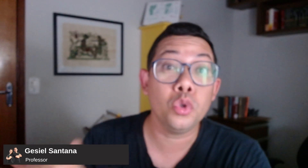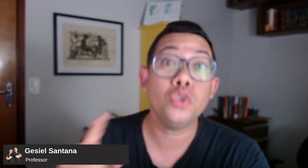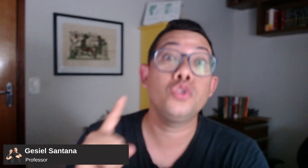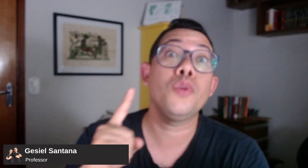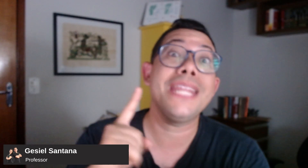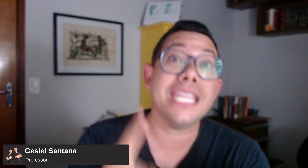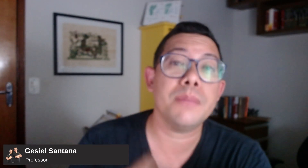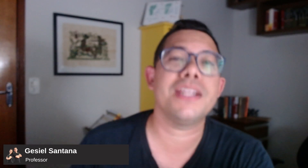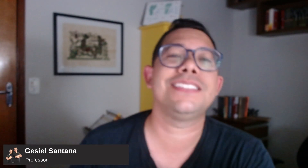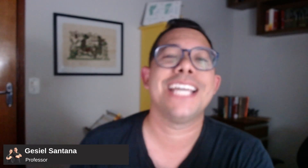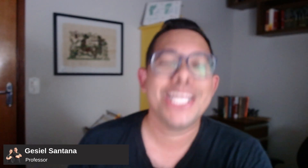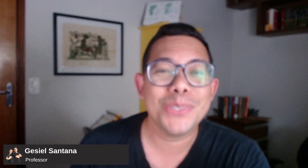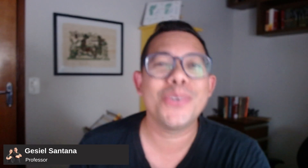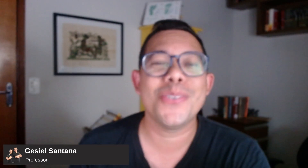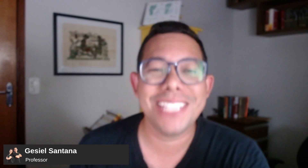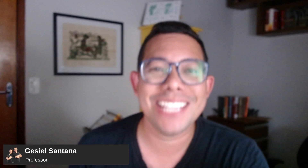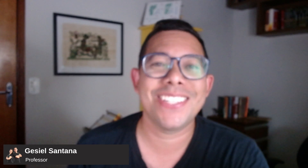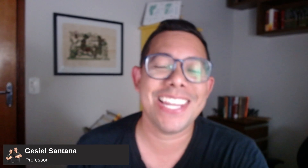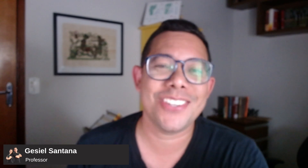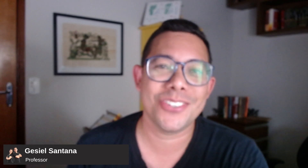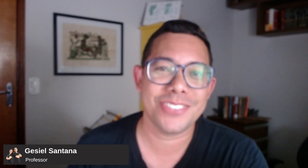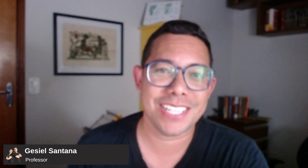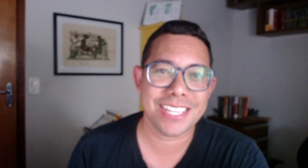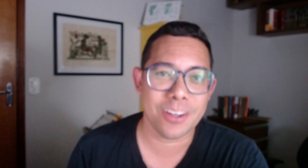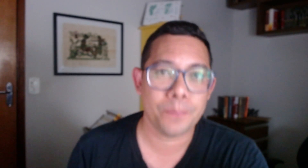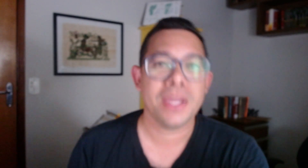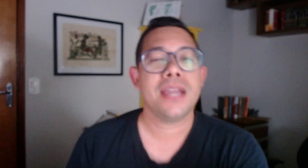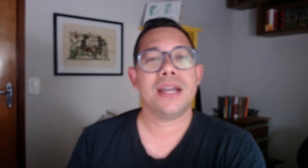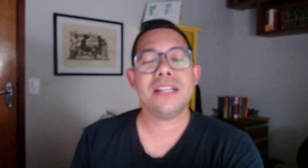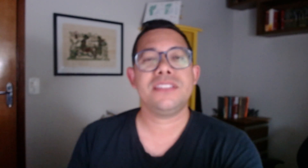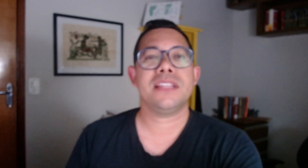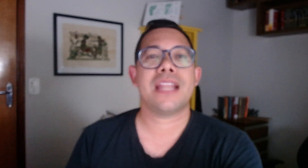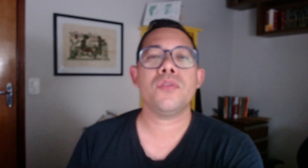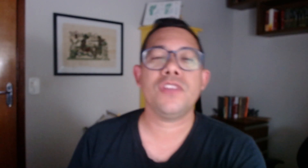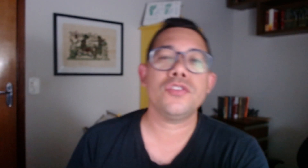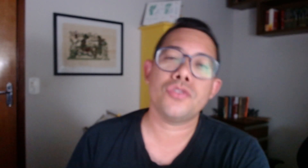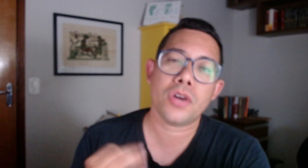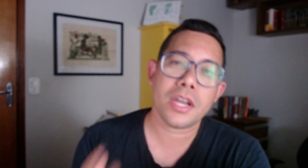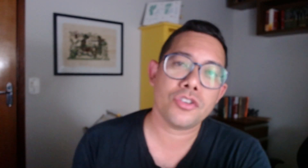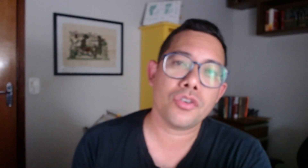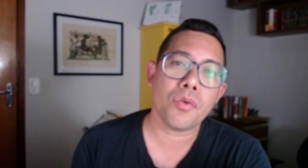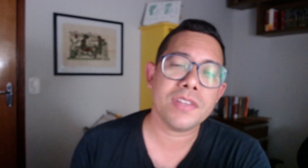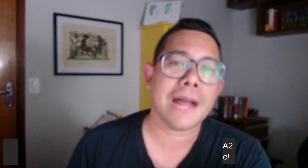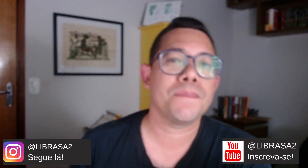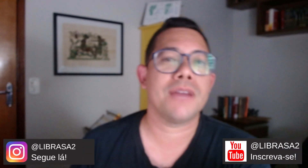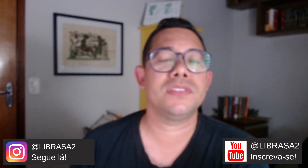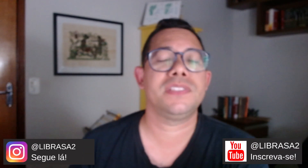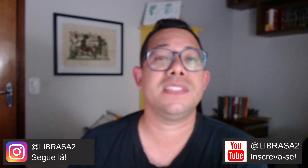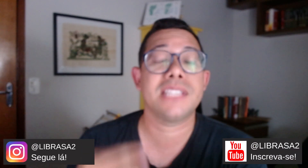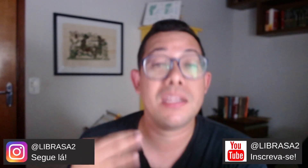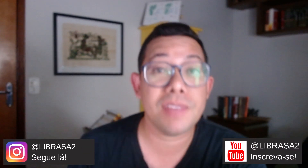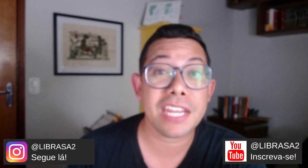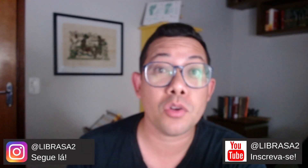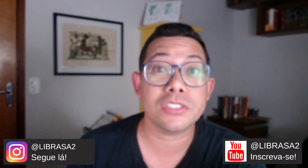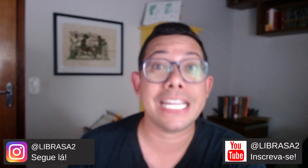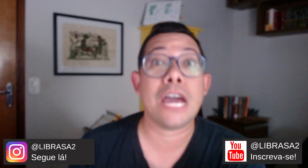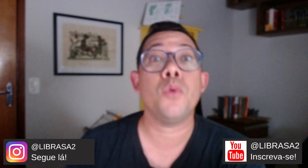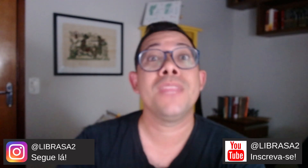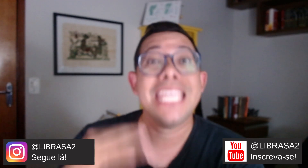sobre Libras no contexto religioso cristão. Antes de entrar no vídeo, só quero te convidar a você se inscrever em nosso canal e